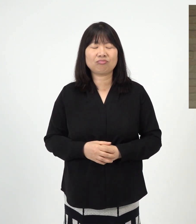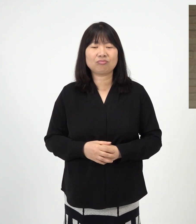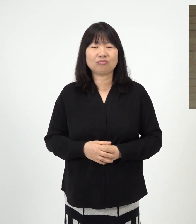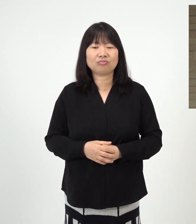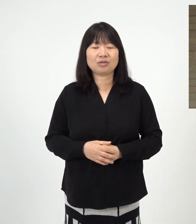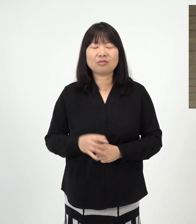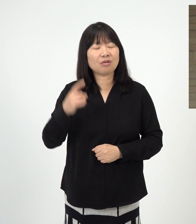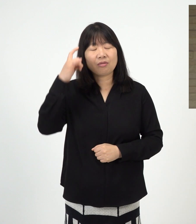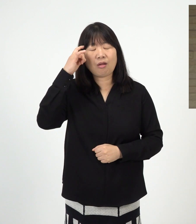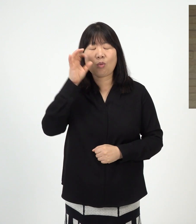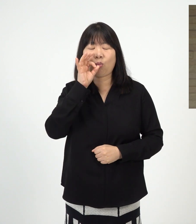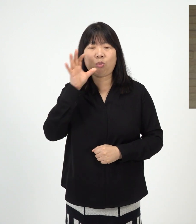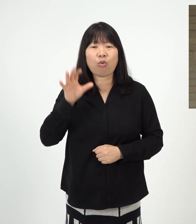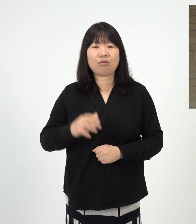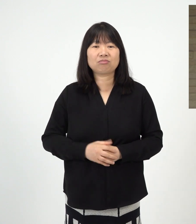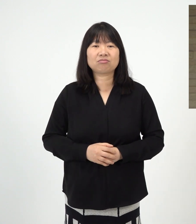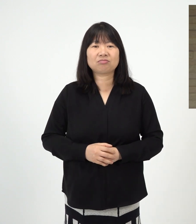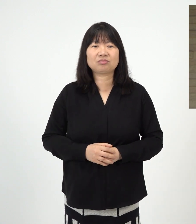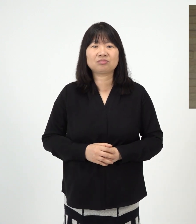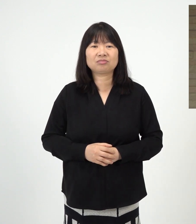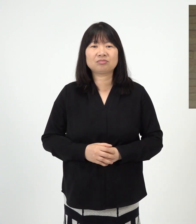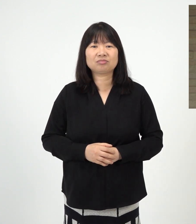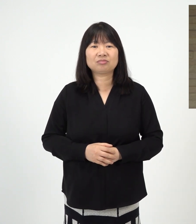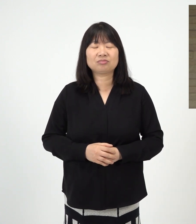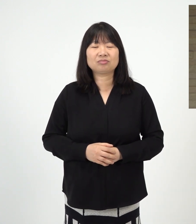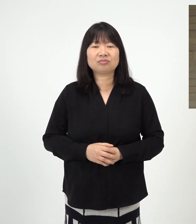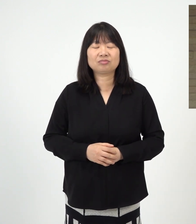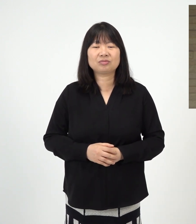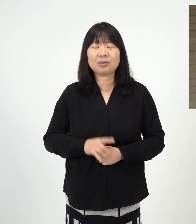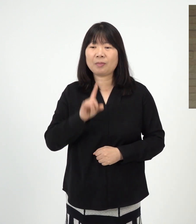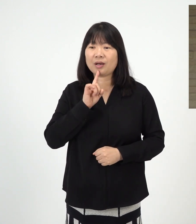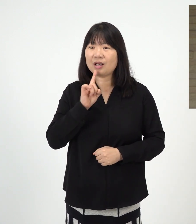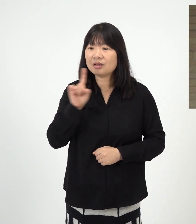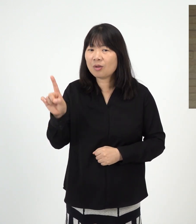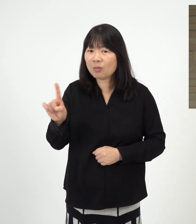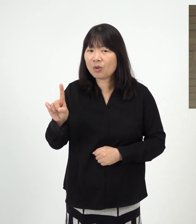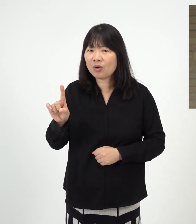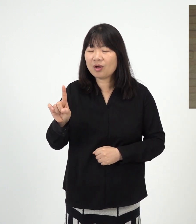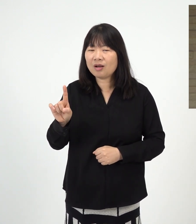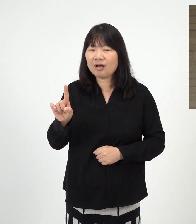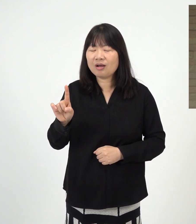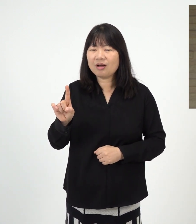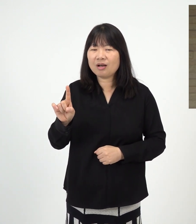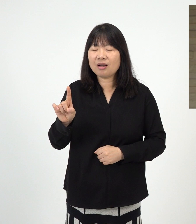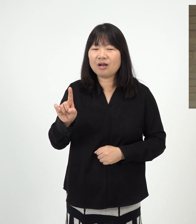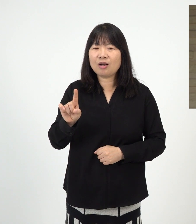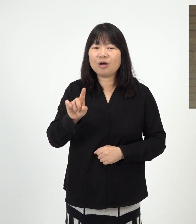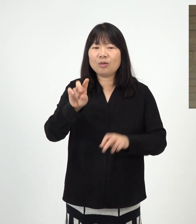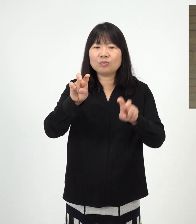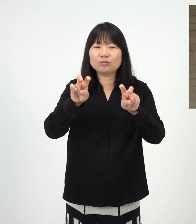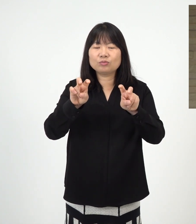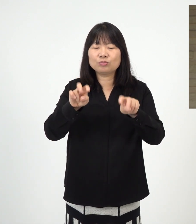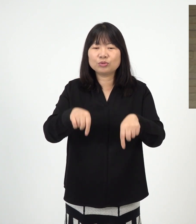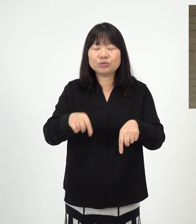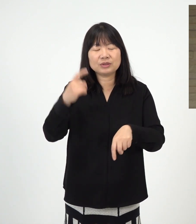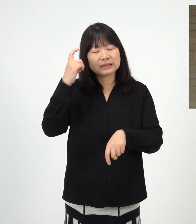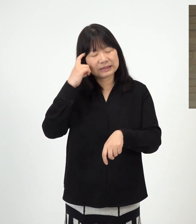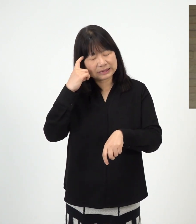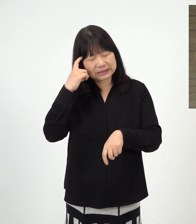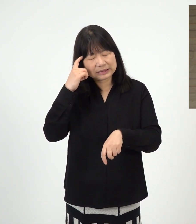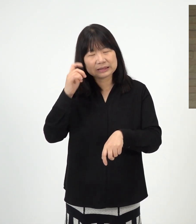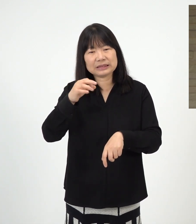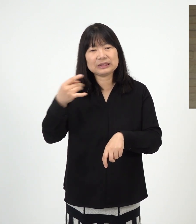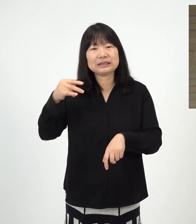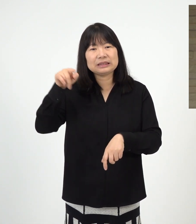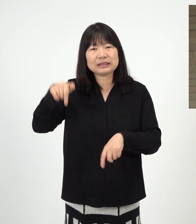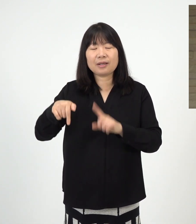나도 의식하지 못했어. 의식하지 못하고 모르고 한 걸 뭐라 그래요? 무의식적으로 했다 그래요. 그 무의식은